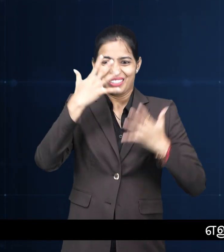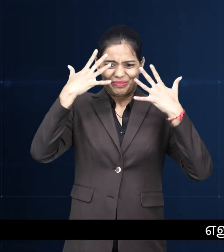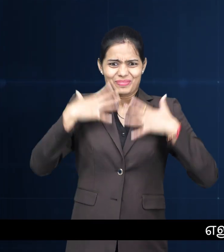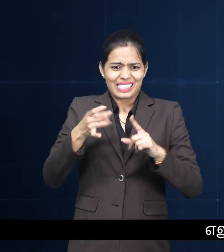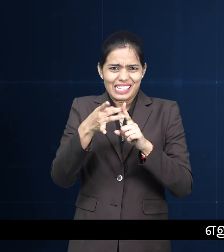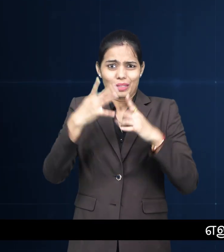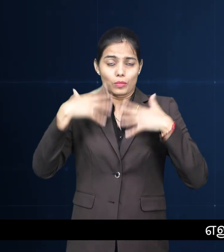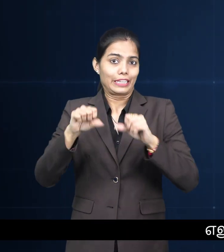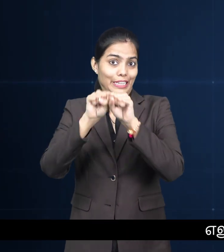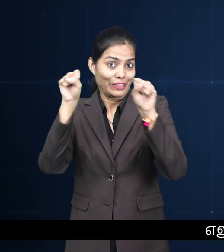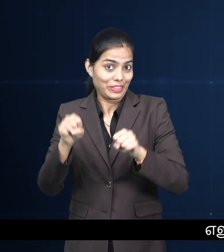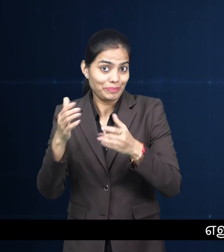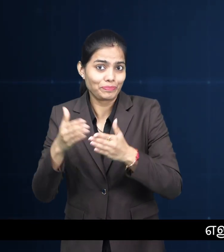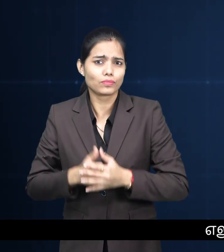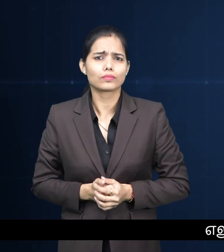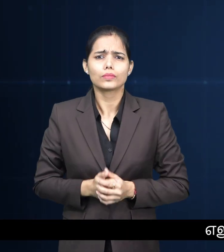எலும்பு மண்டலம்